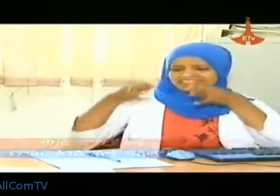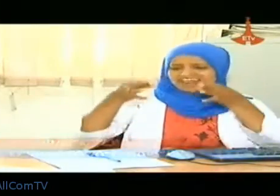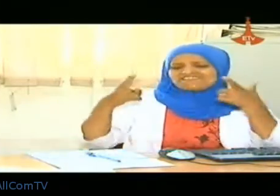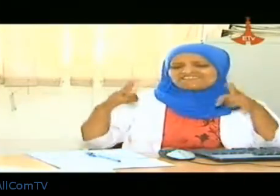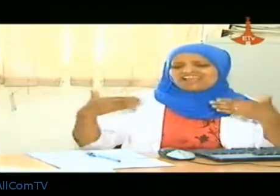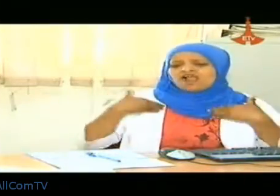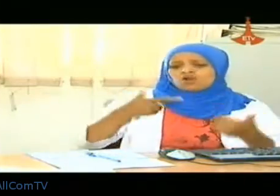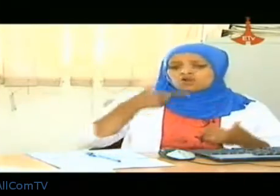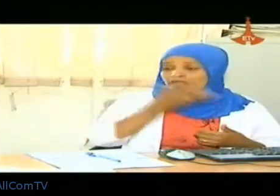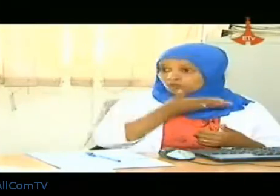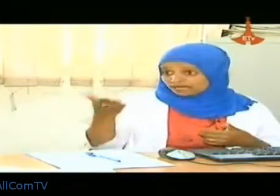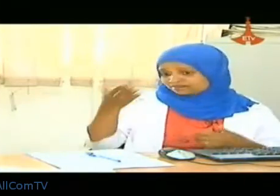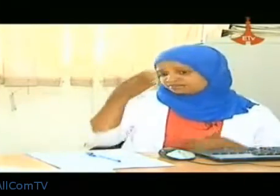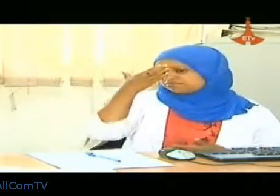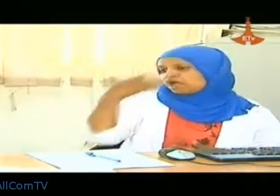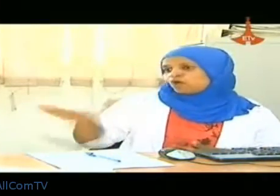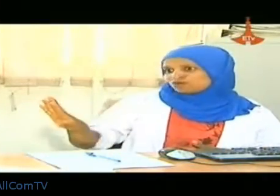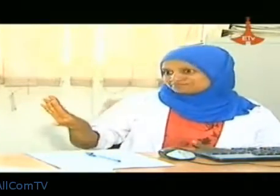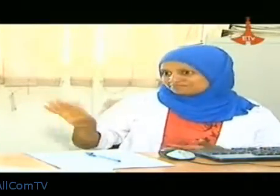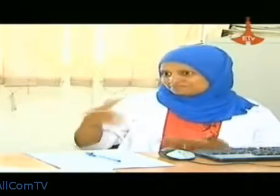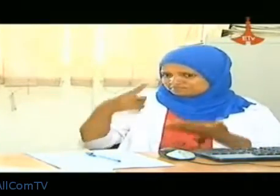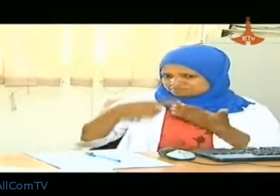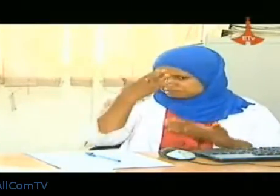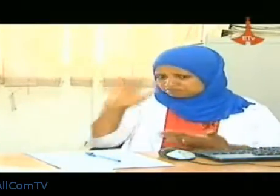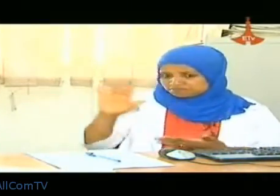ምክንያት ለቫይረሱ ይጋለጣሉ።